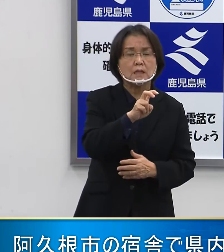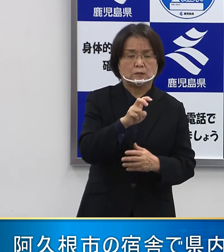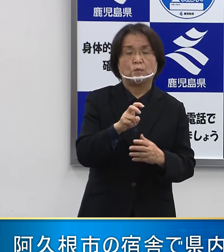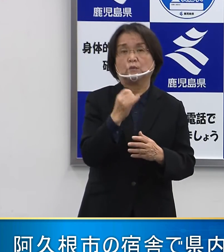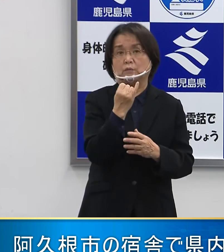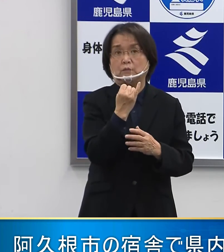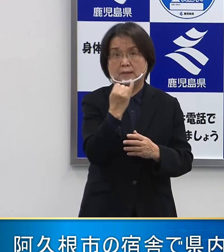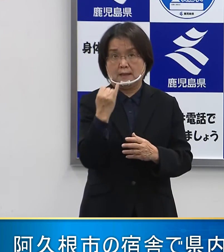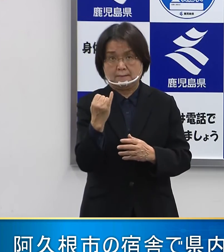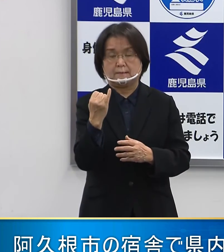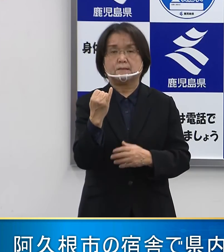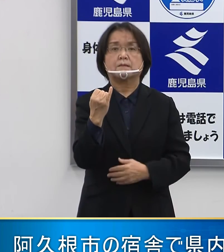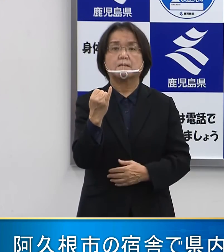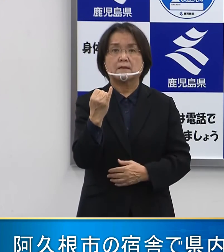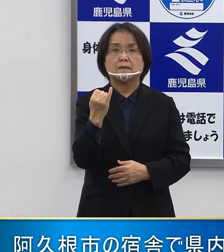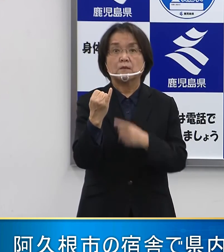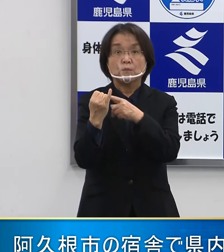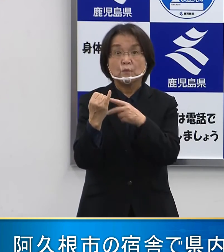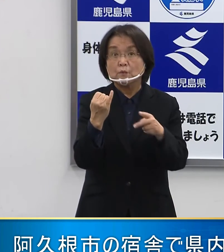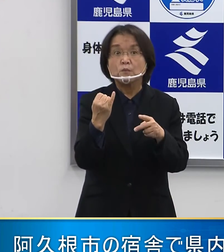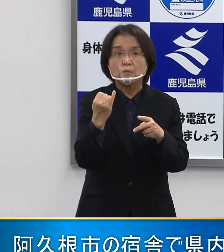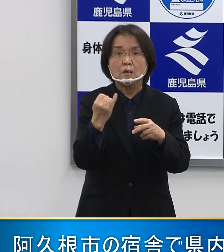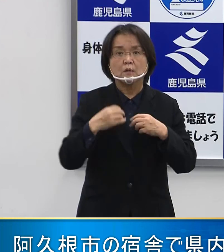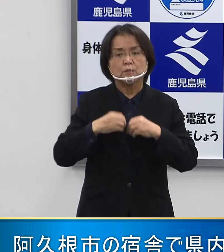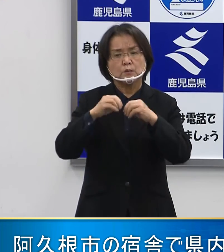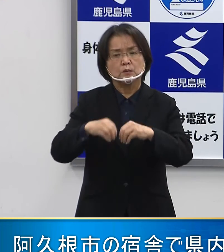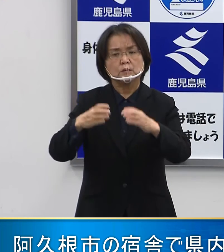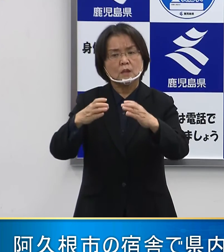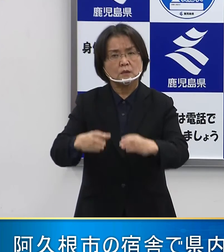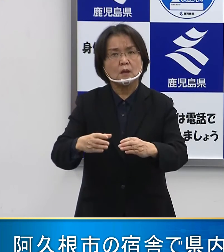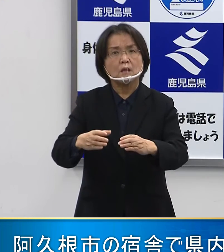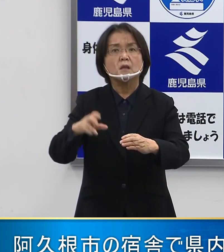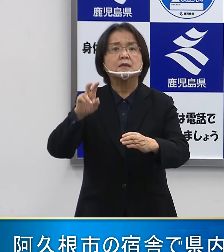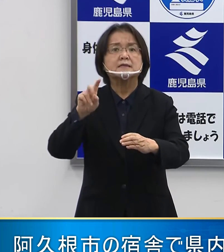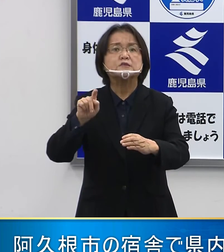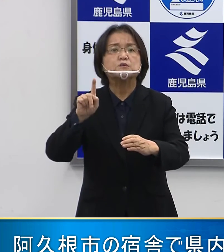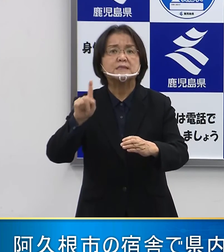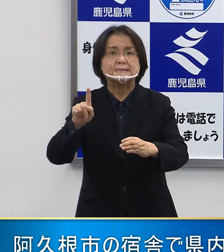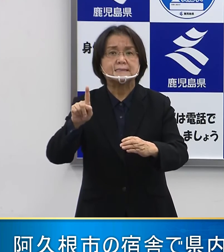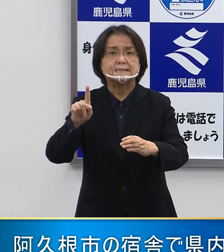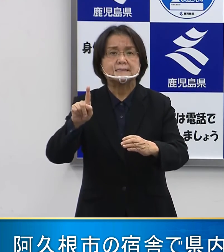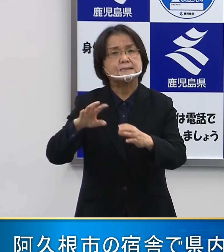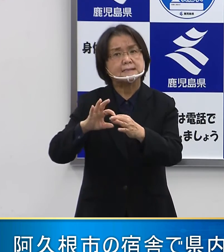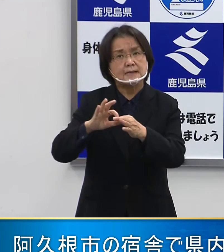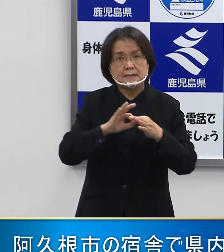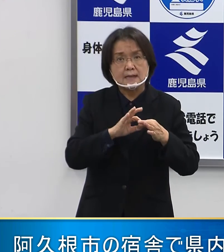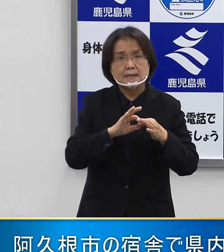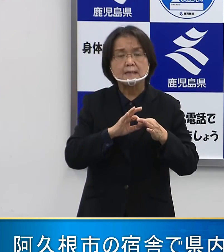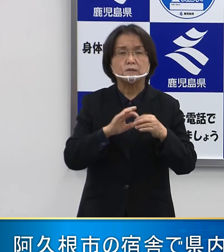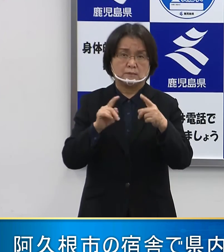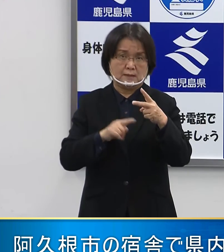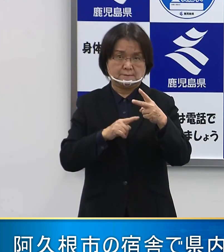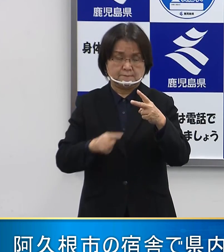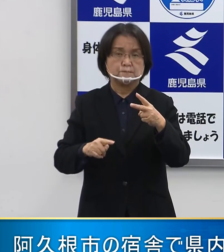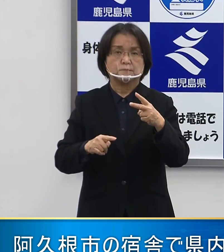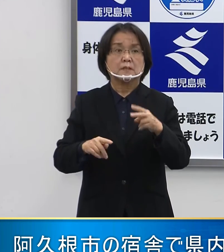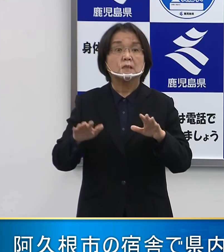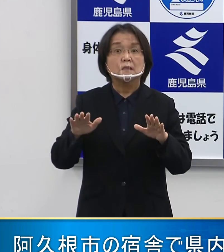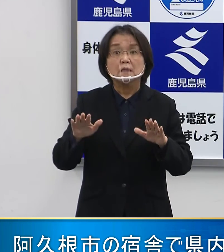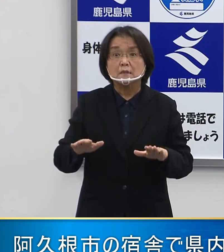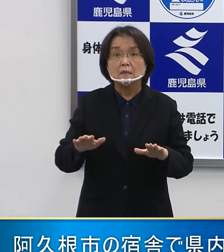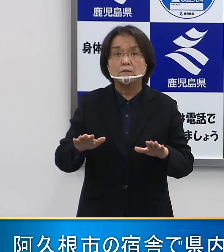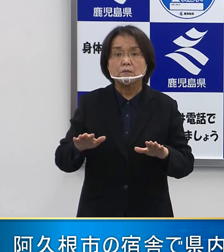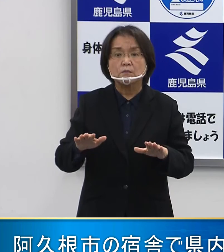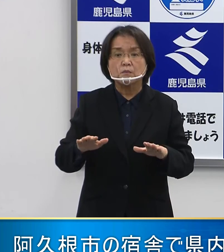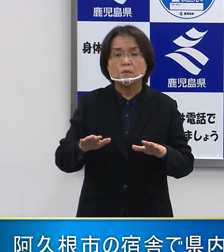ですこの方々はクラスタは21関連となりますその他現在の